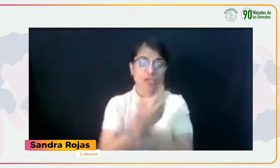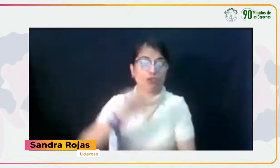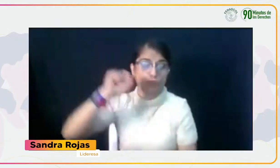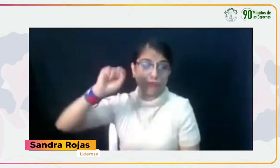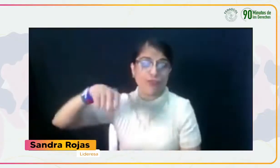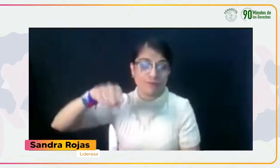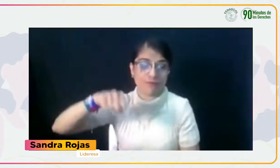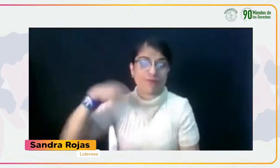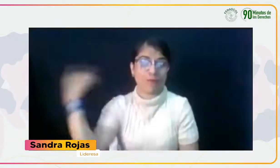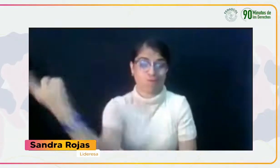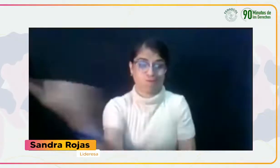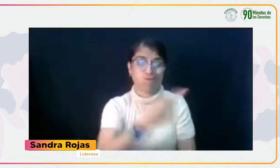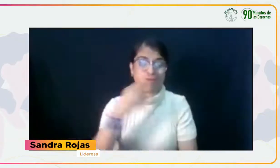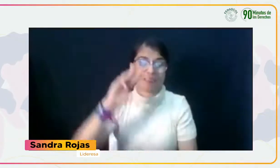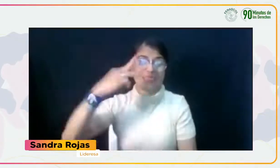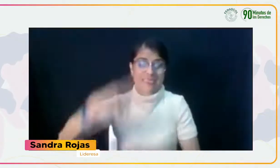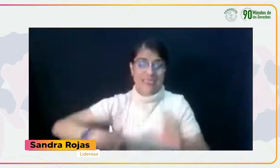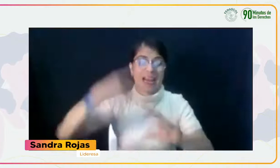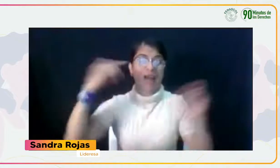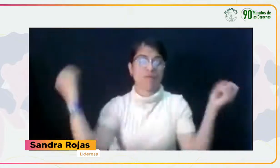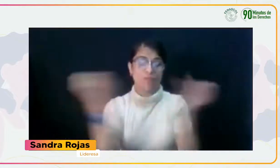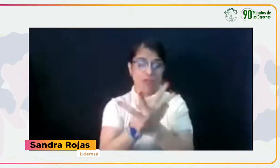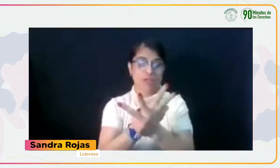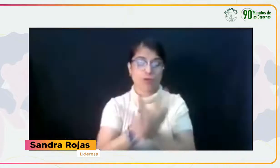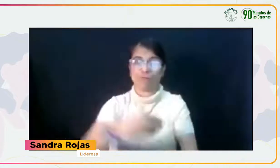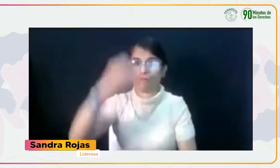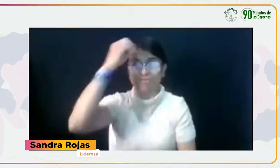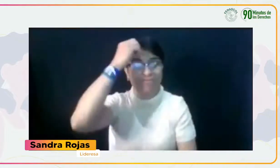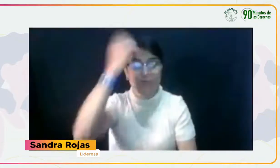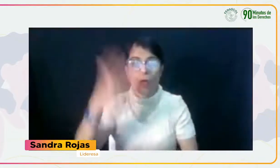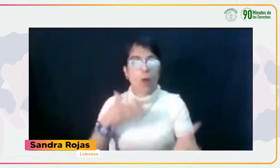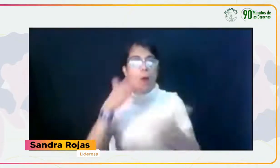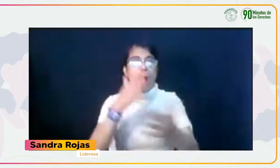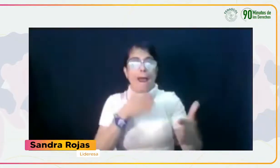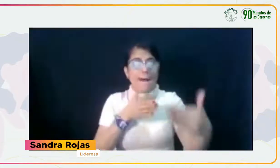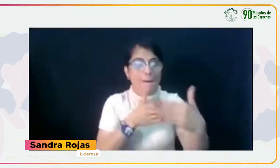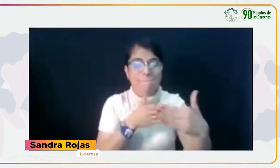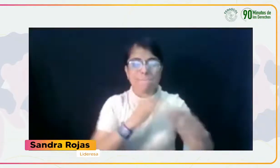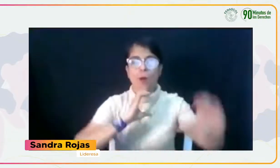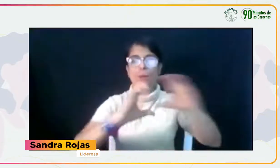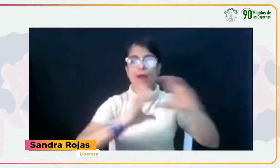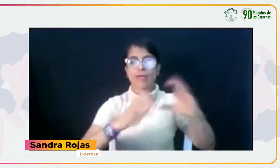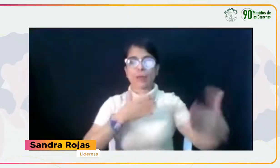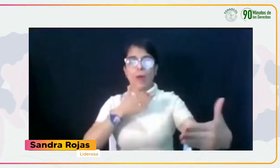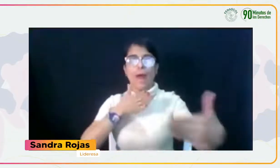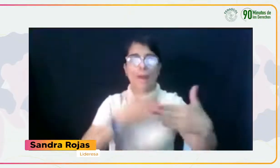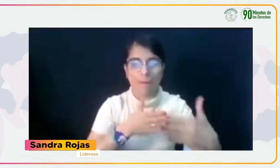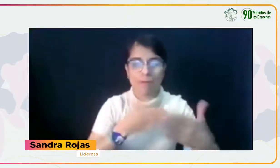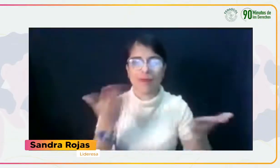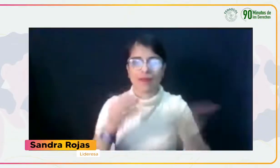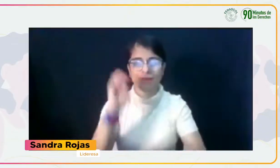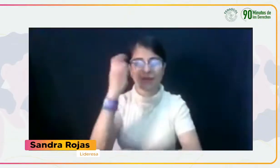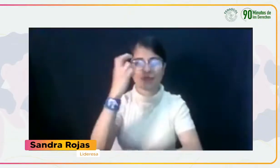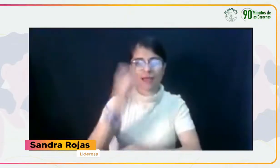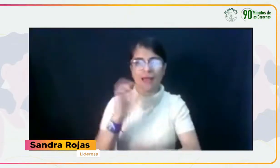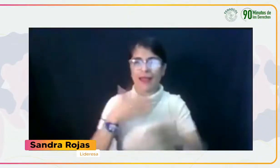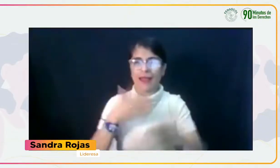ocurre que las personas de la tercera edad sufren violencias. ¿Y cómo van a acceder? No